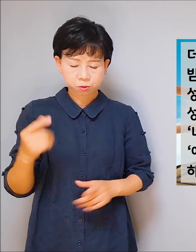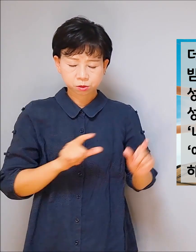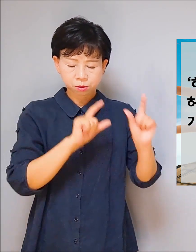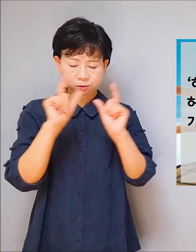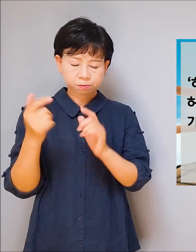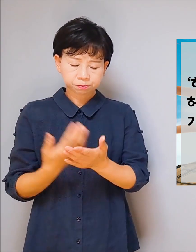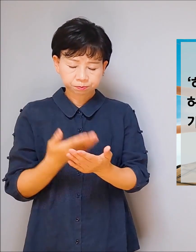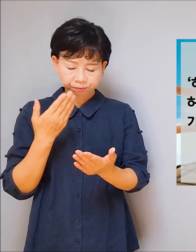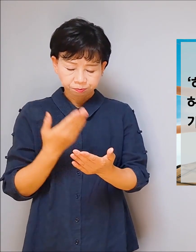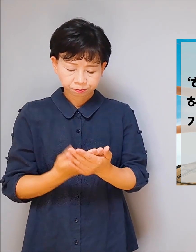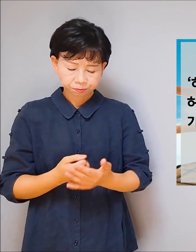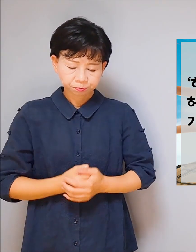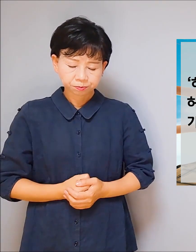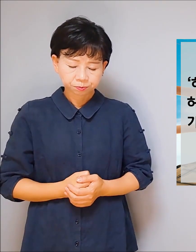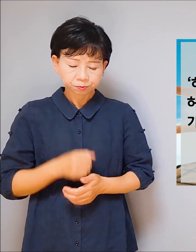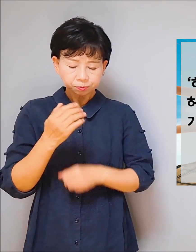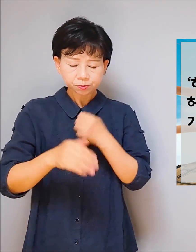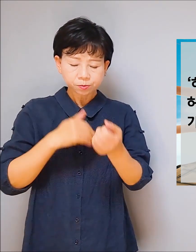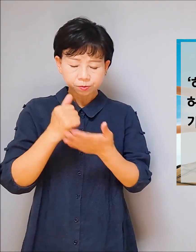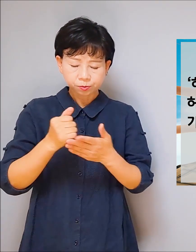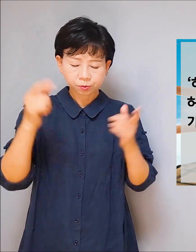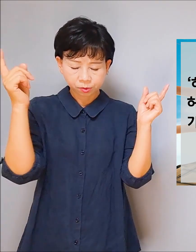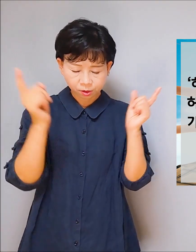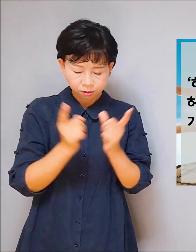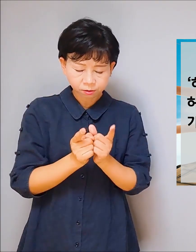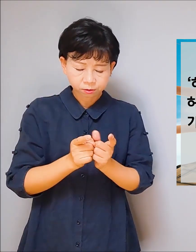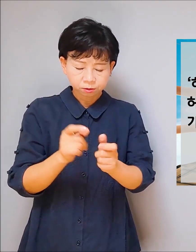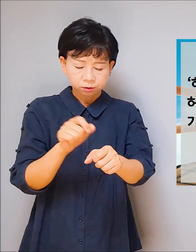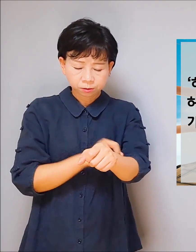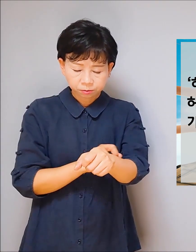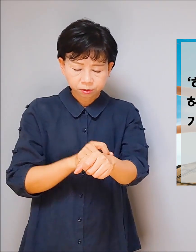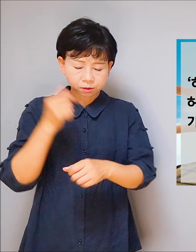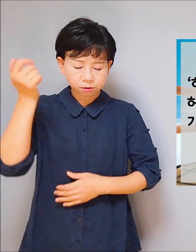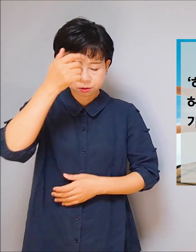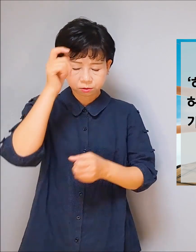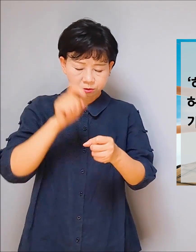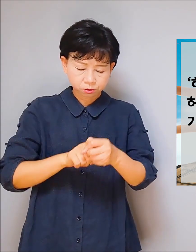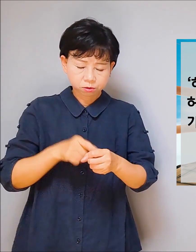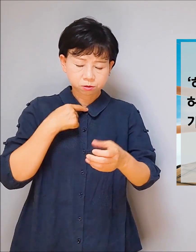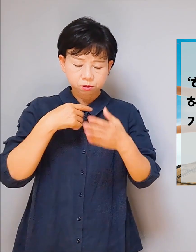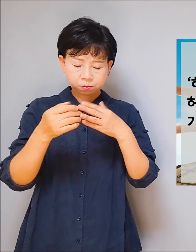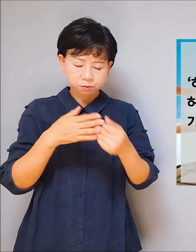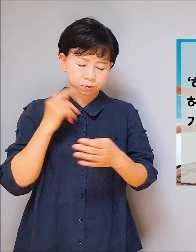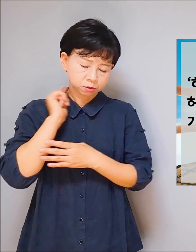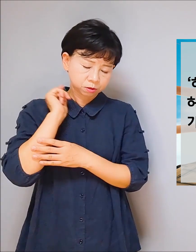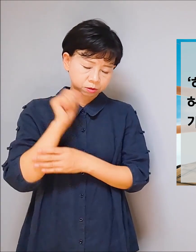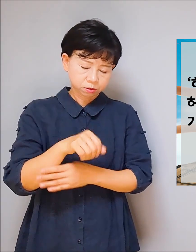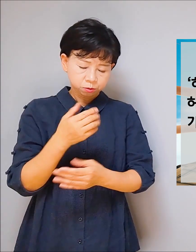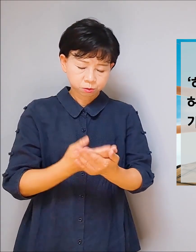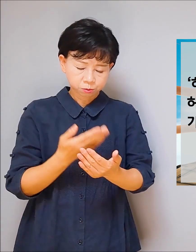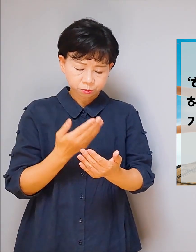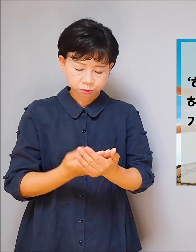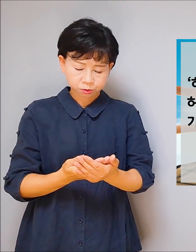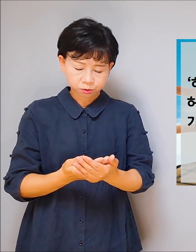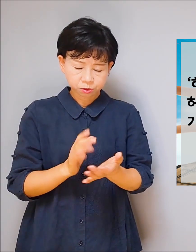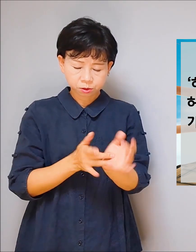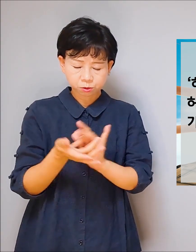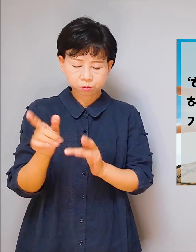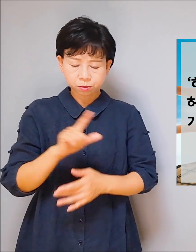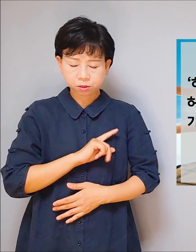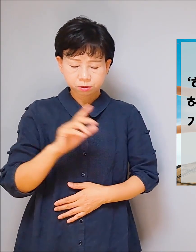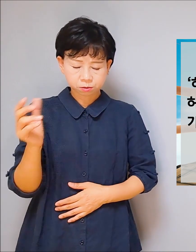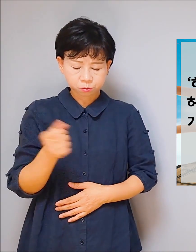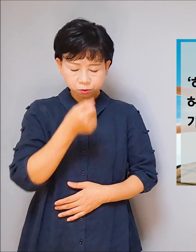살게 하옵소서. 하나님을 만나는 특별한 영적 체험을 허락하여 주옵소서.